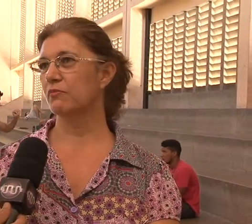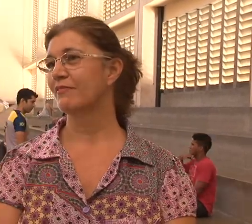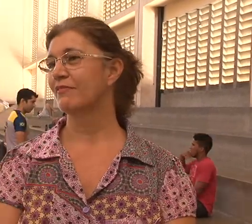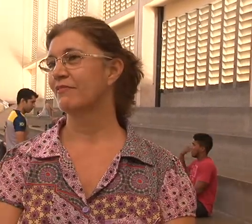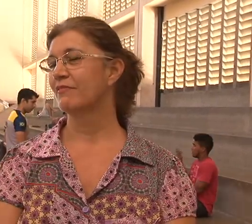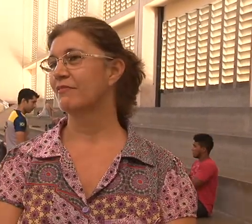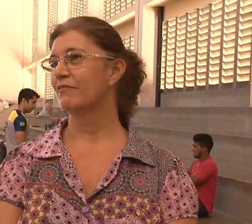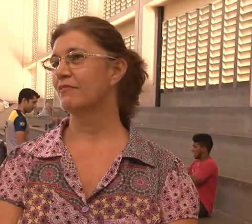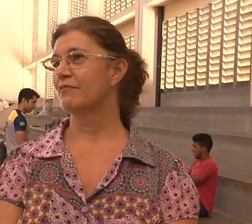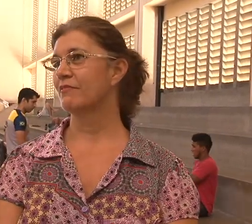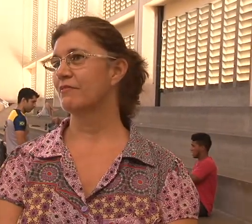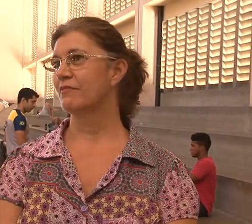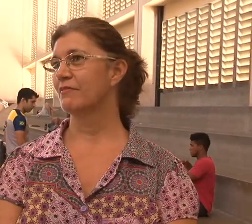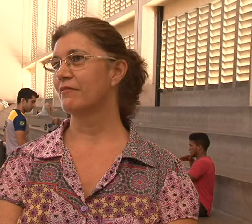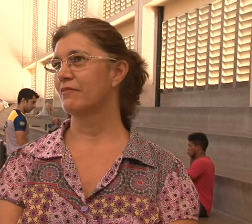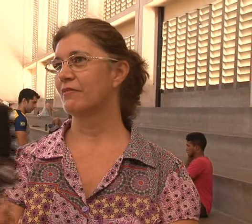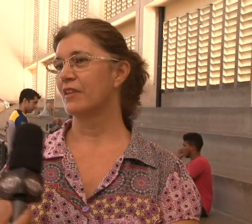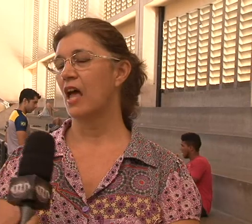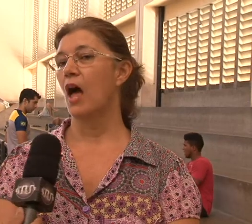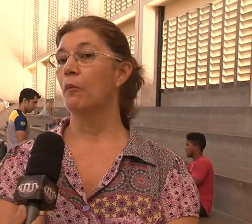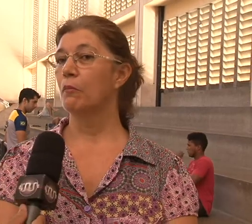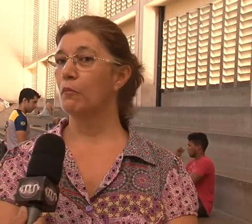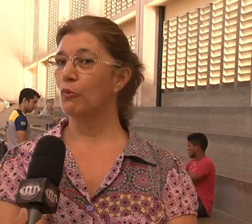badminton. Como é o Rodolfo atleta?